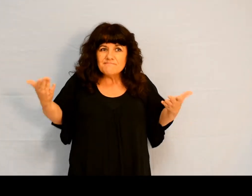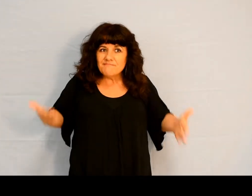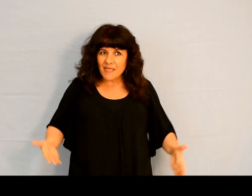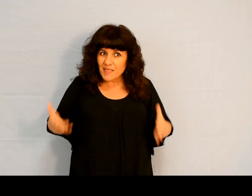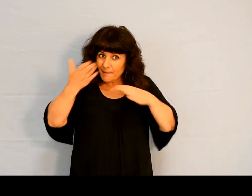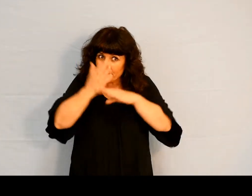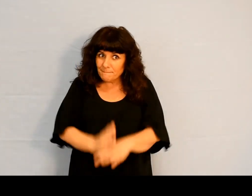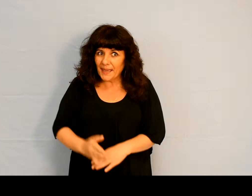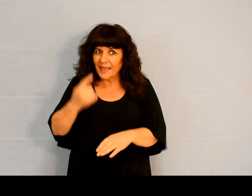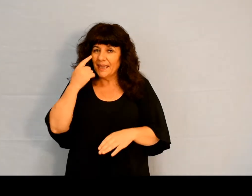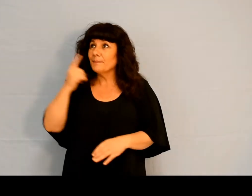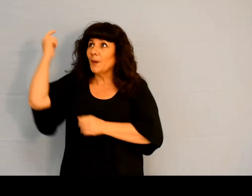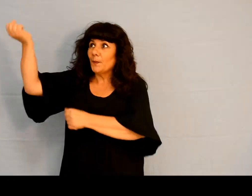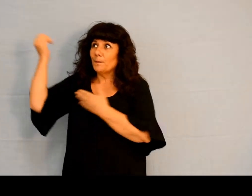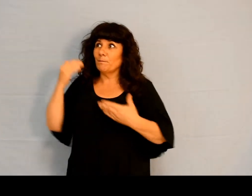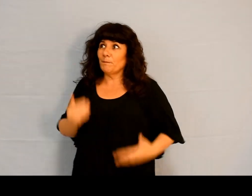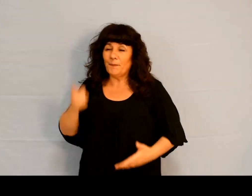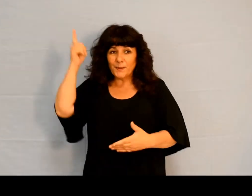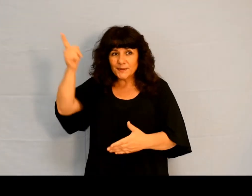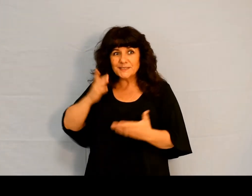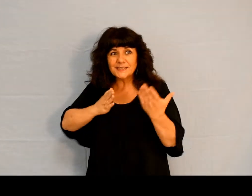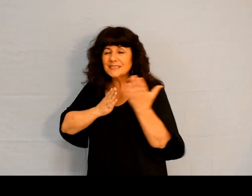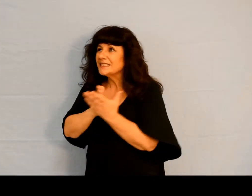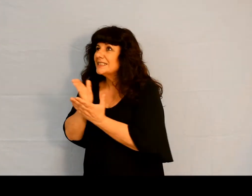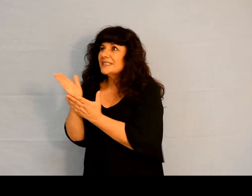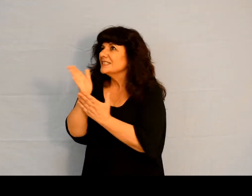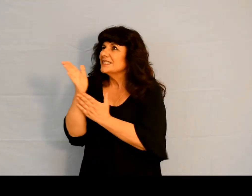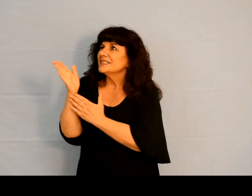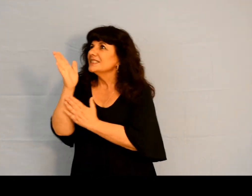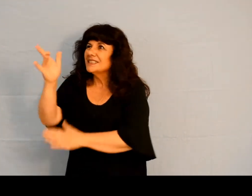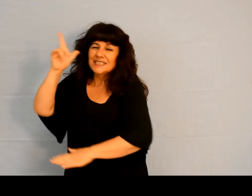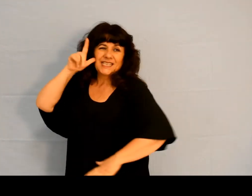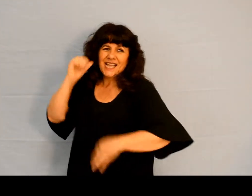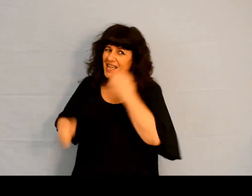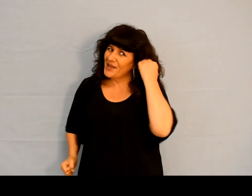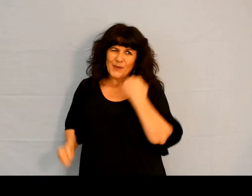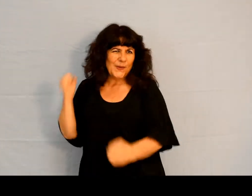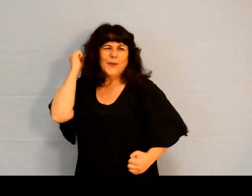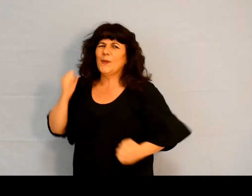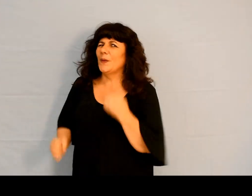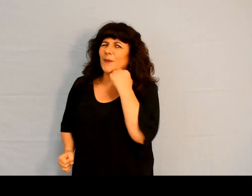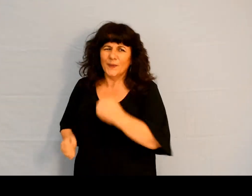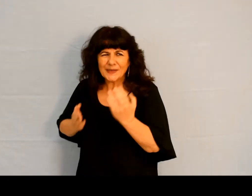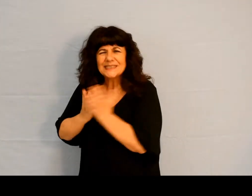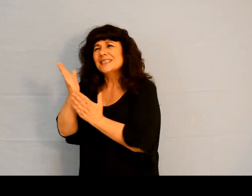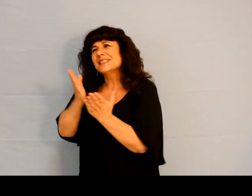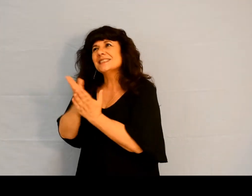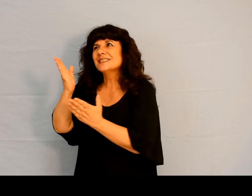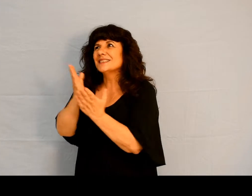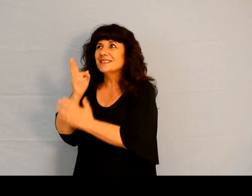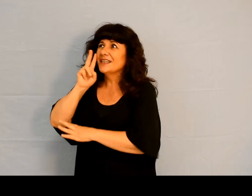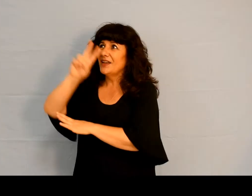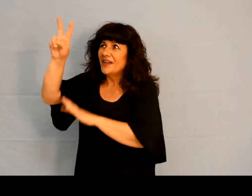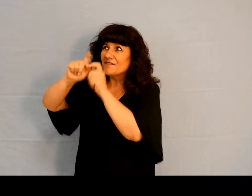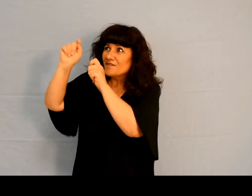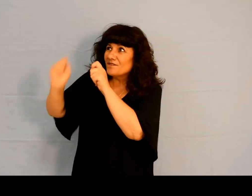l'épreuve qui nous est proposée, les yeux fixés sur Jésus, qui est à l'origine et au terme de la foi.